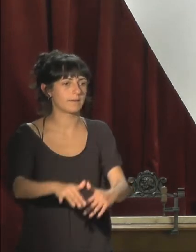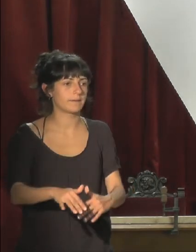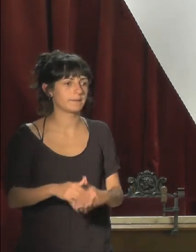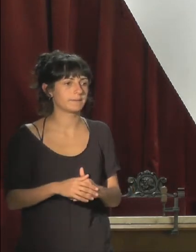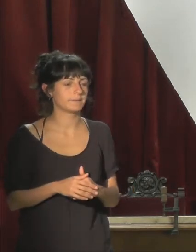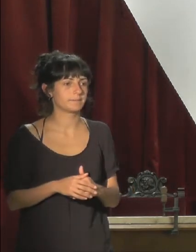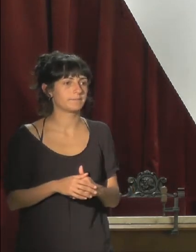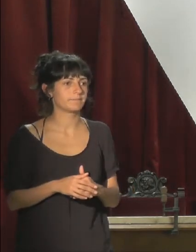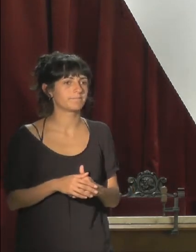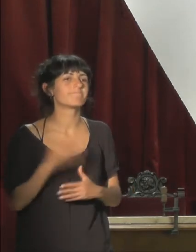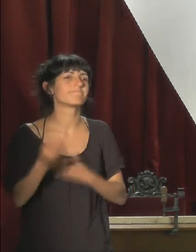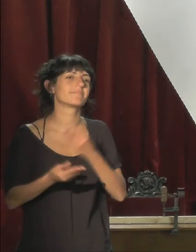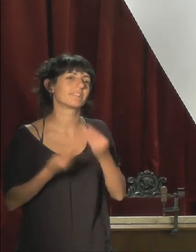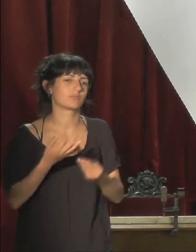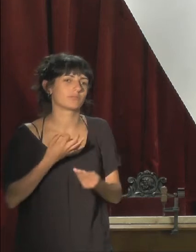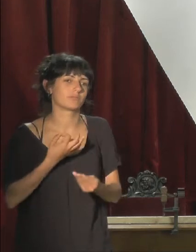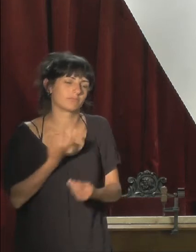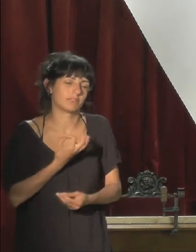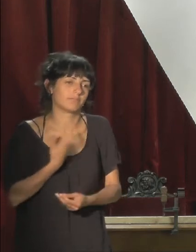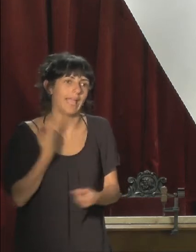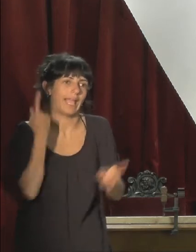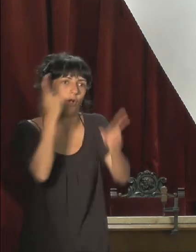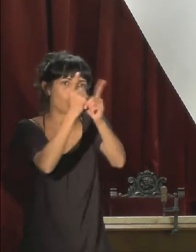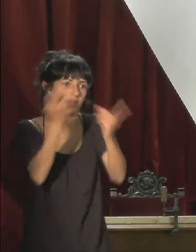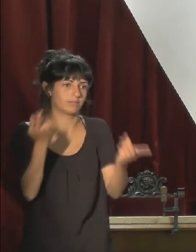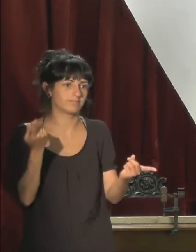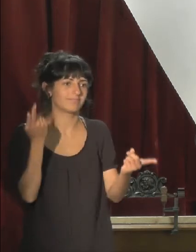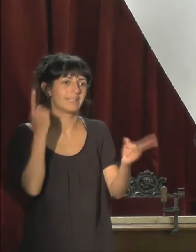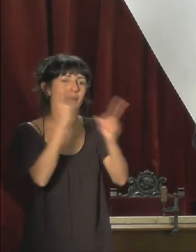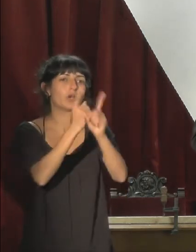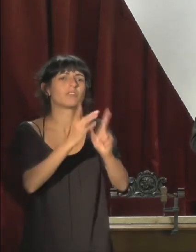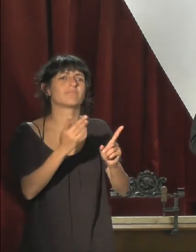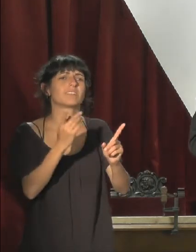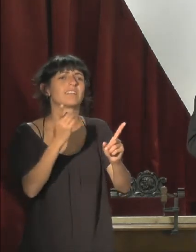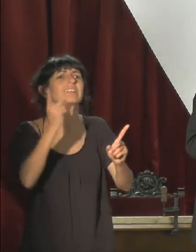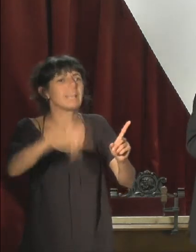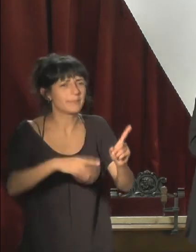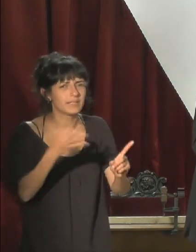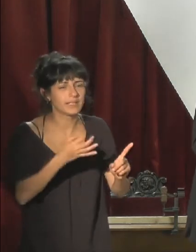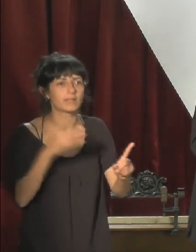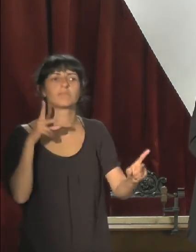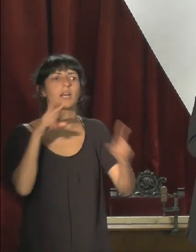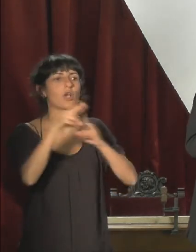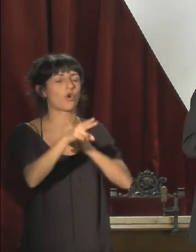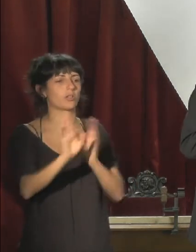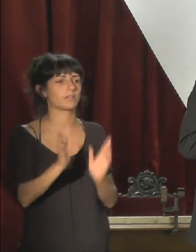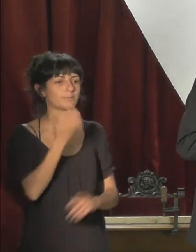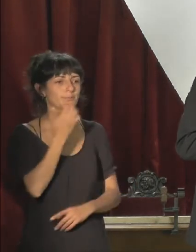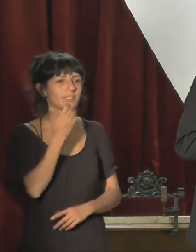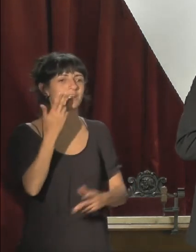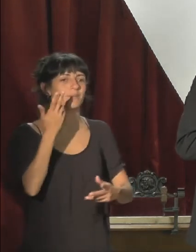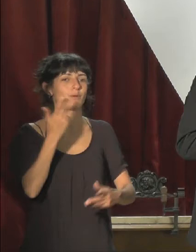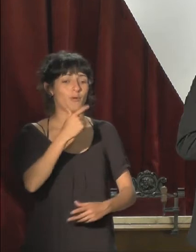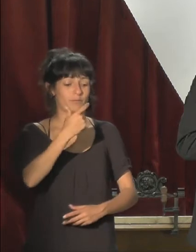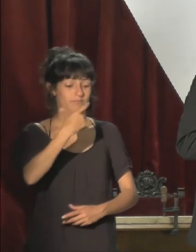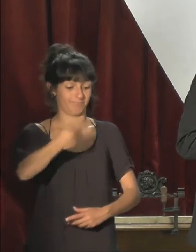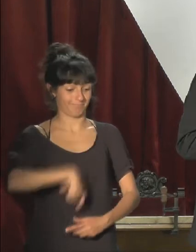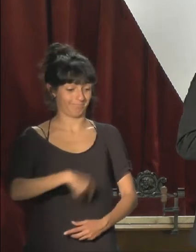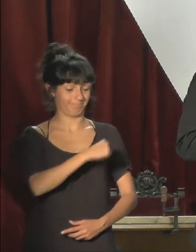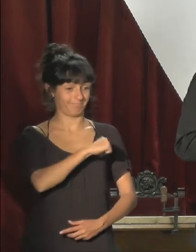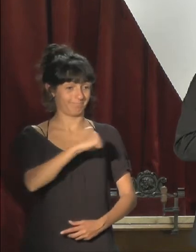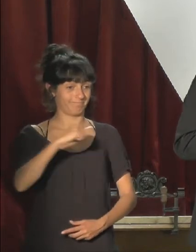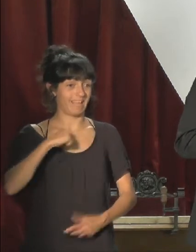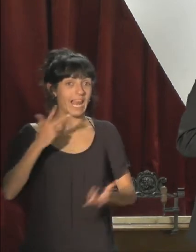en contra, tamén, claro, evidentemente, dos recortes nas liberdades individuais, en contra